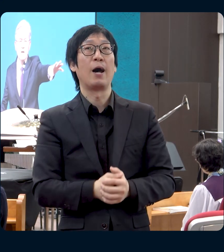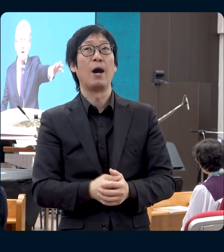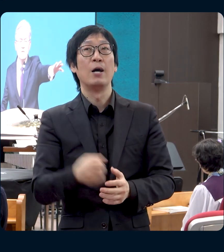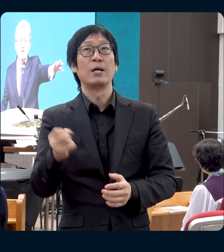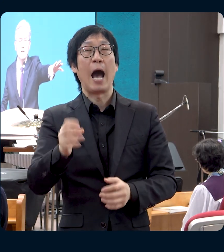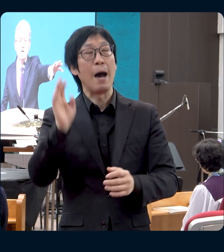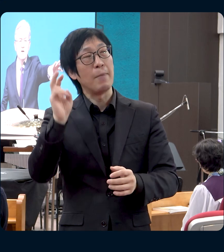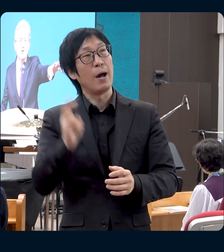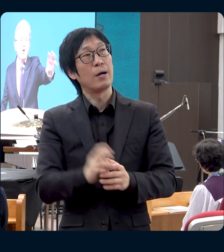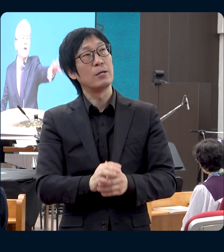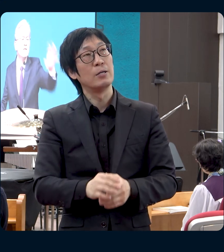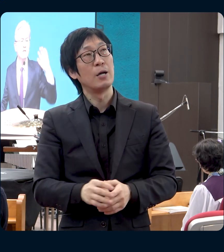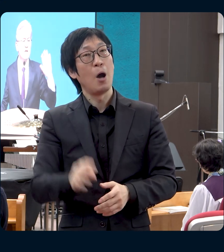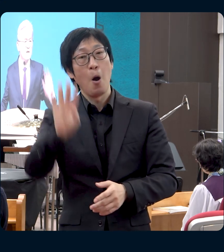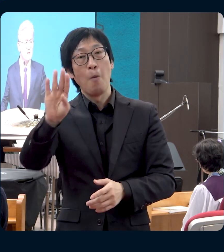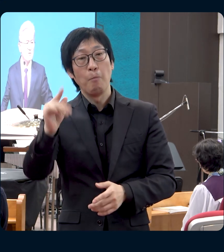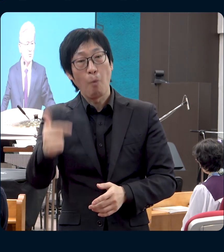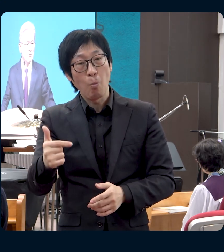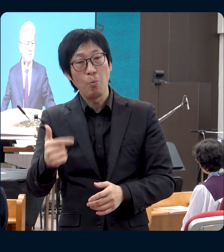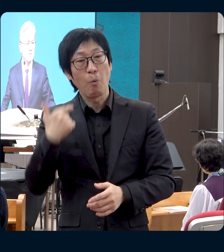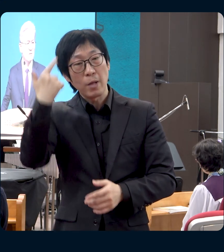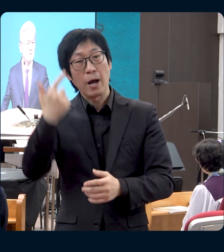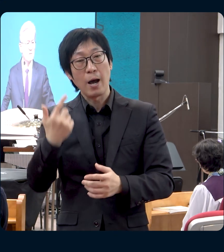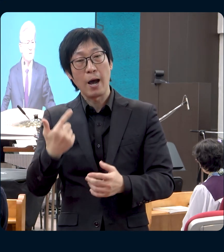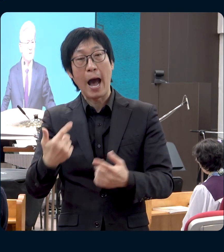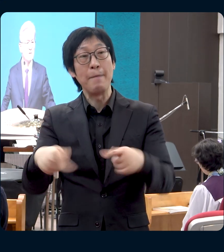있던 사람이 전해들은 이야기예요. 그것도